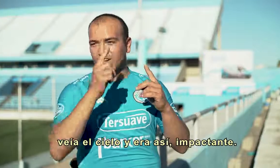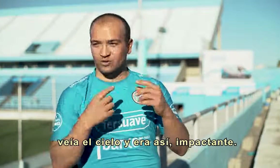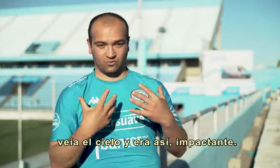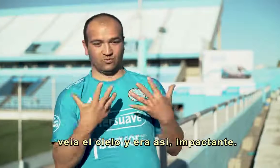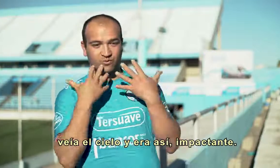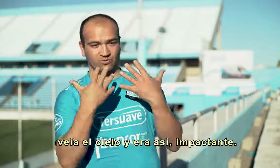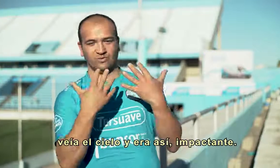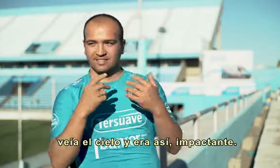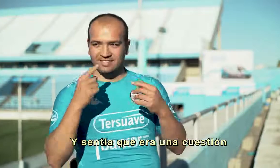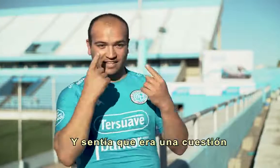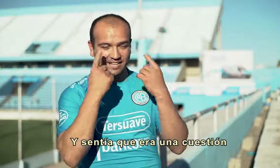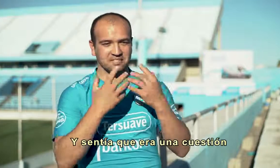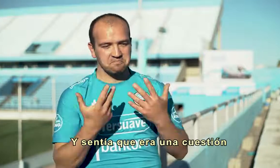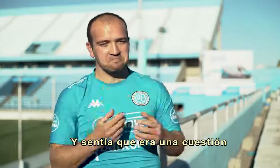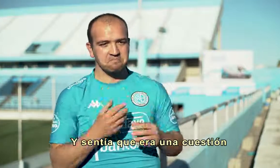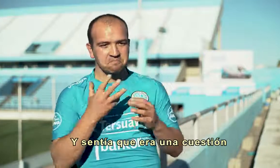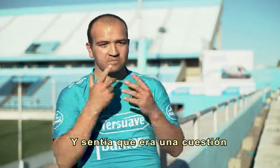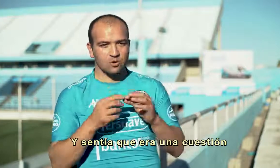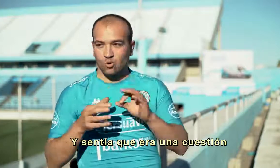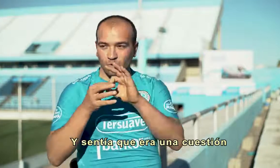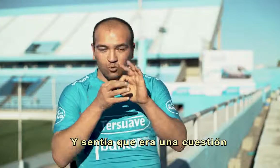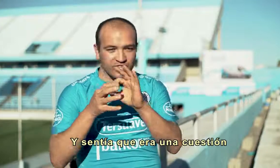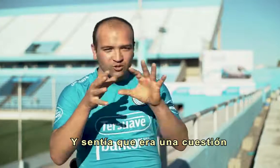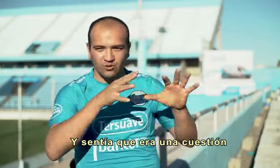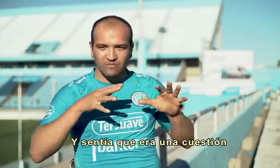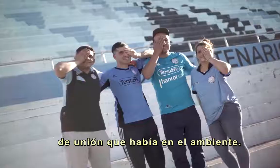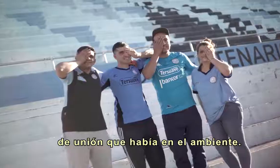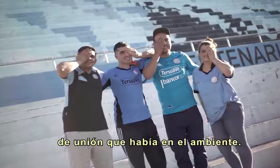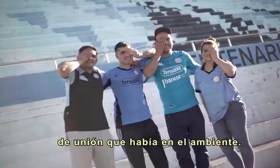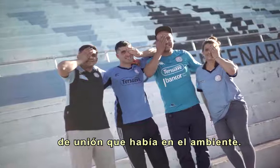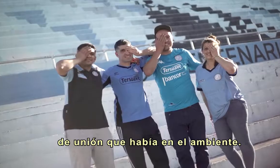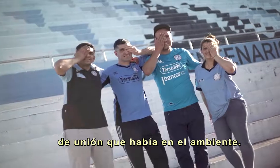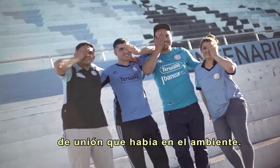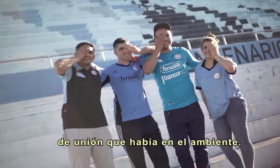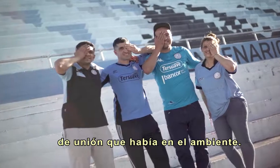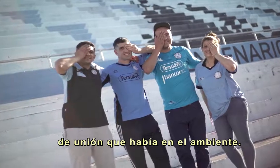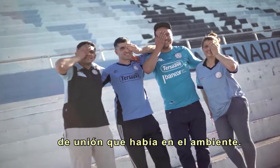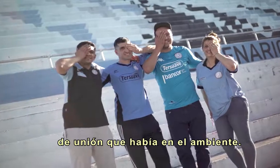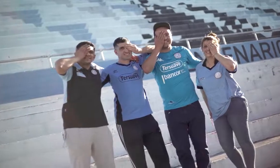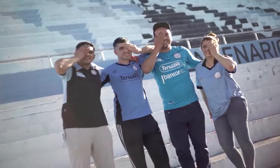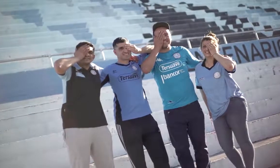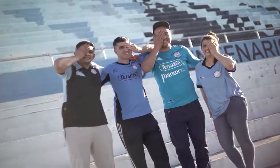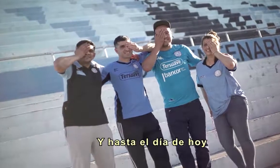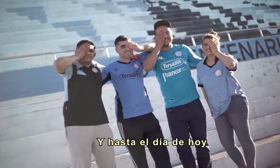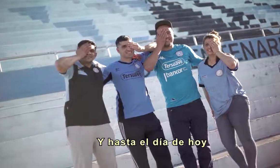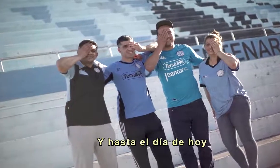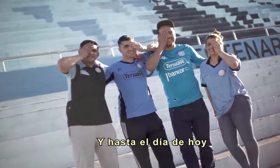así, impactante. Y sentía que era una cuestión de unión que había en el ambiente. Y hasta el día de hoy sigo siendo